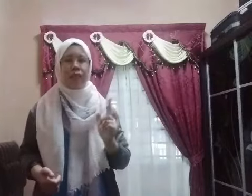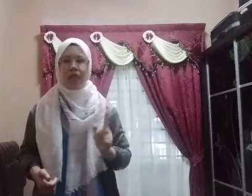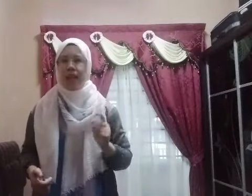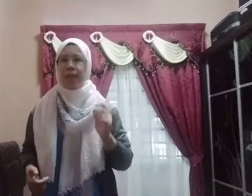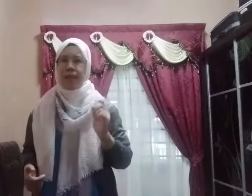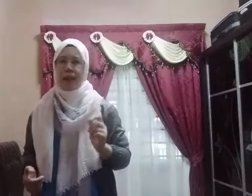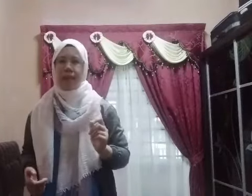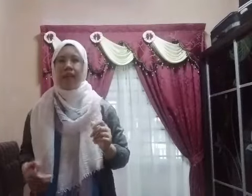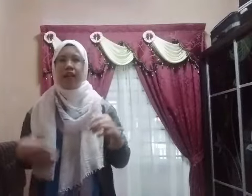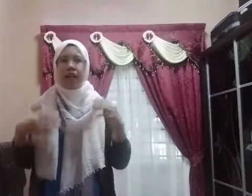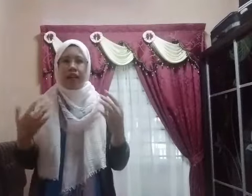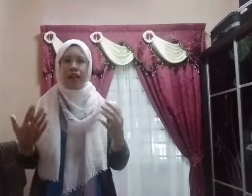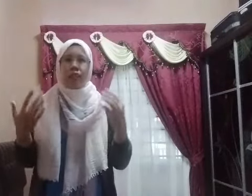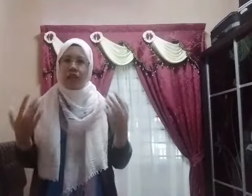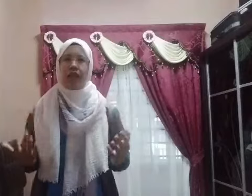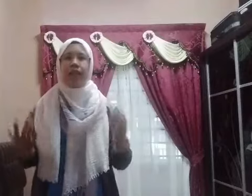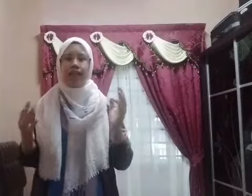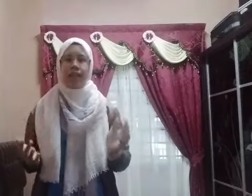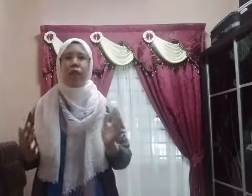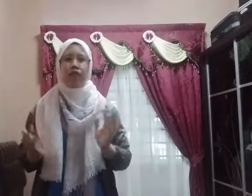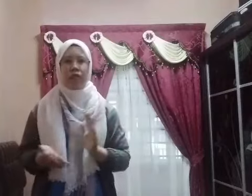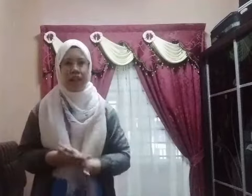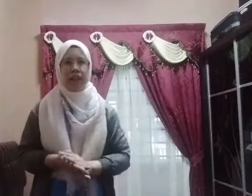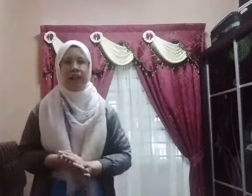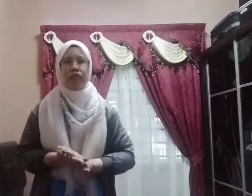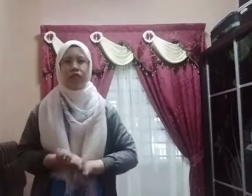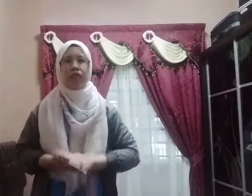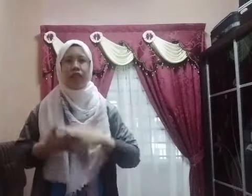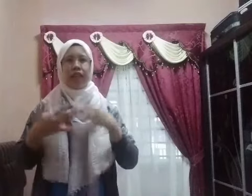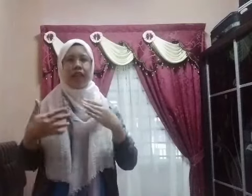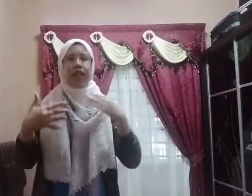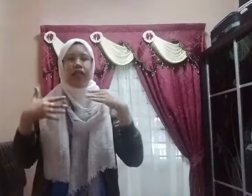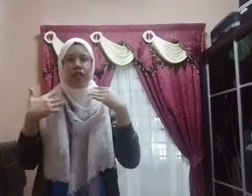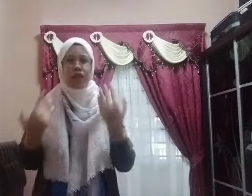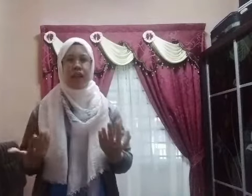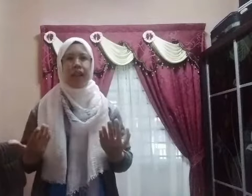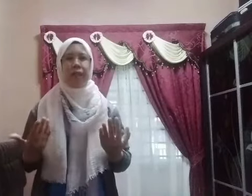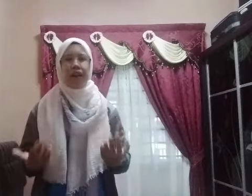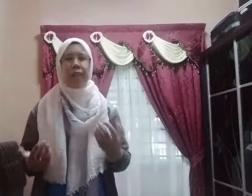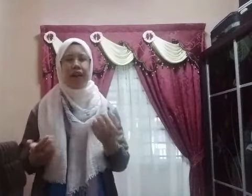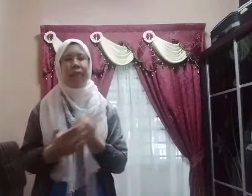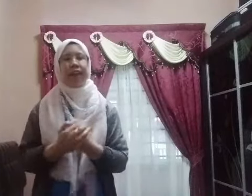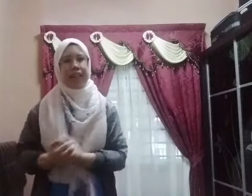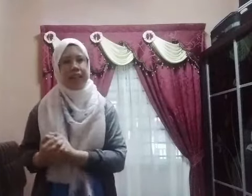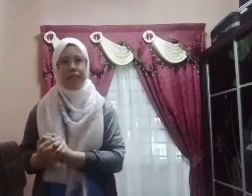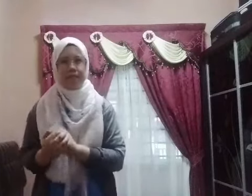model ABBM, iaitu model DC motor model untuk ditunjukkan kepada para pelajar.